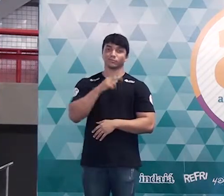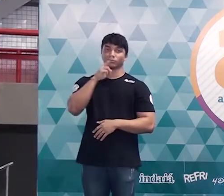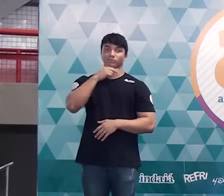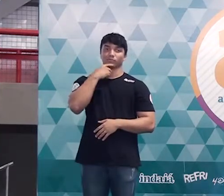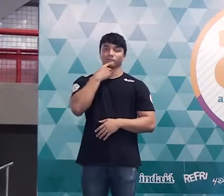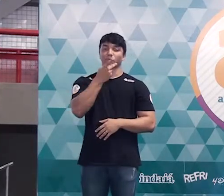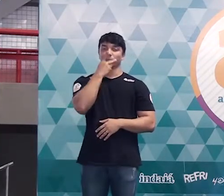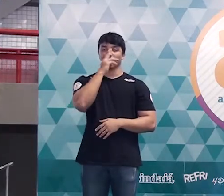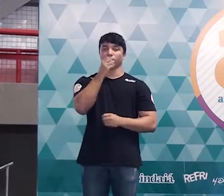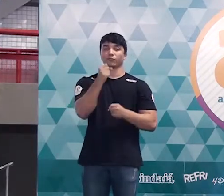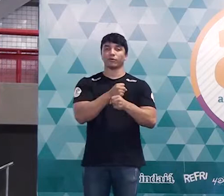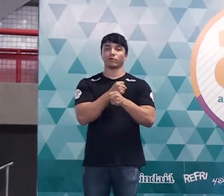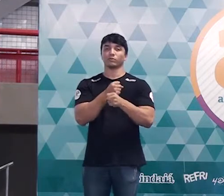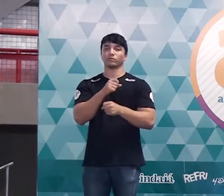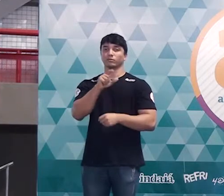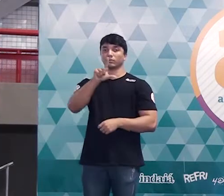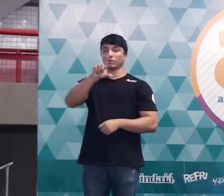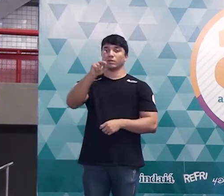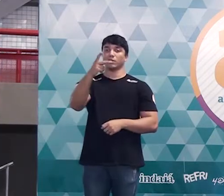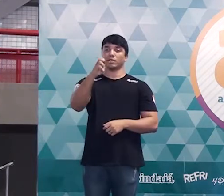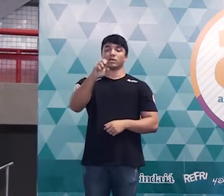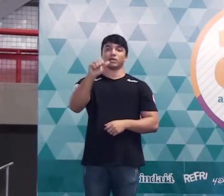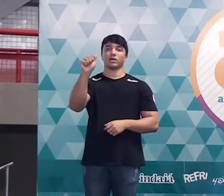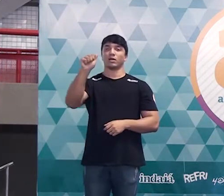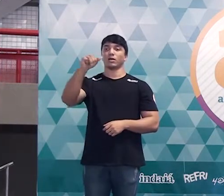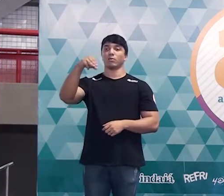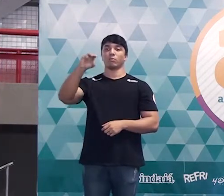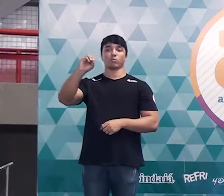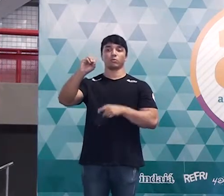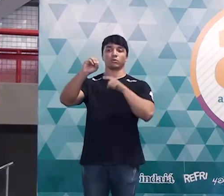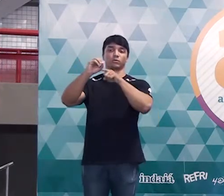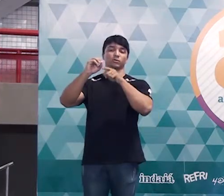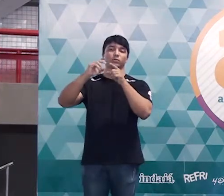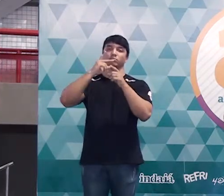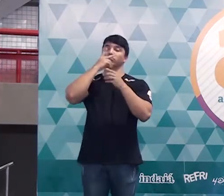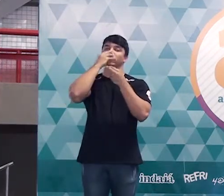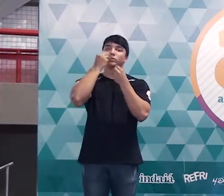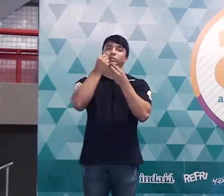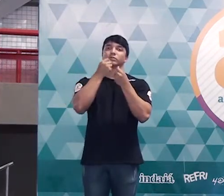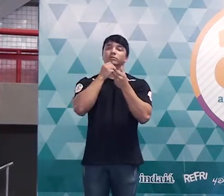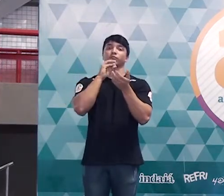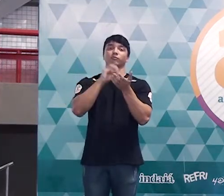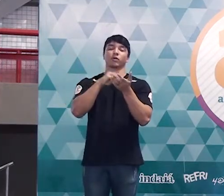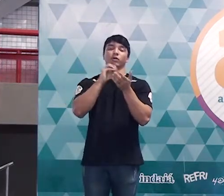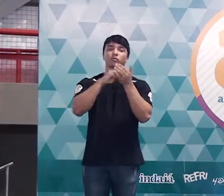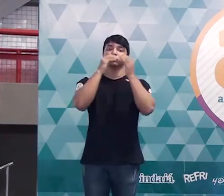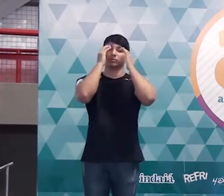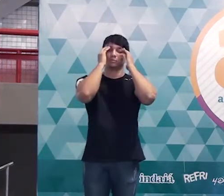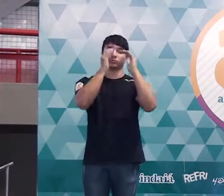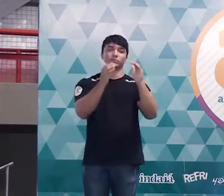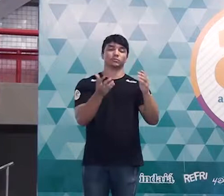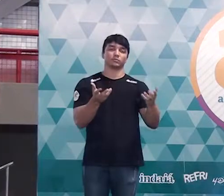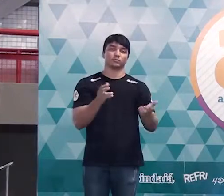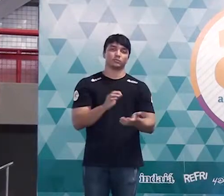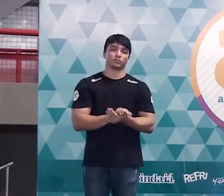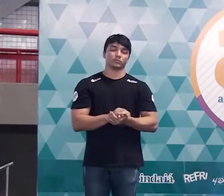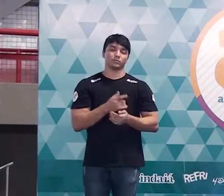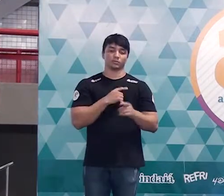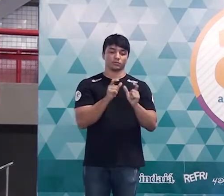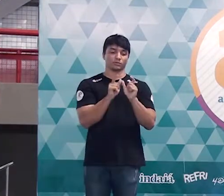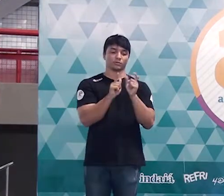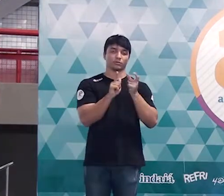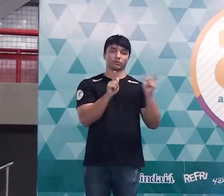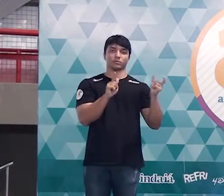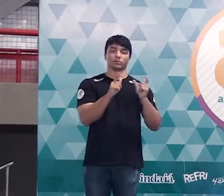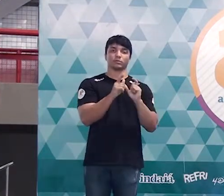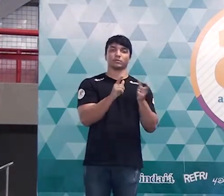É falso. Eu lhe amo é um desrespeito à norma gramatical.